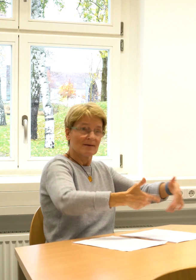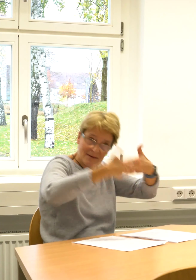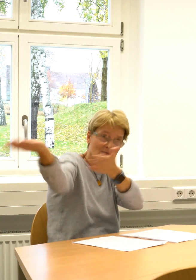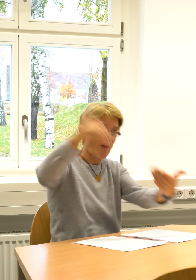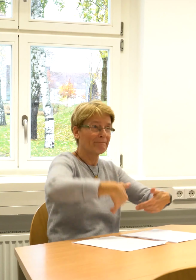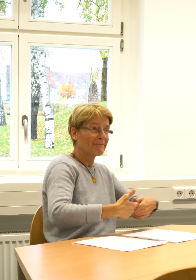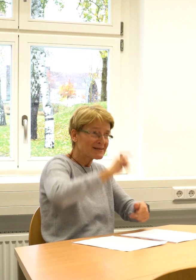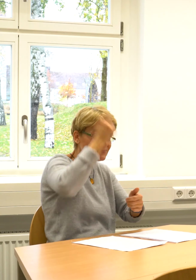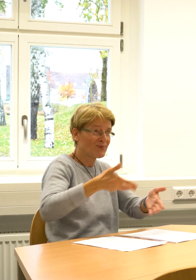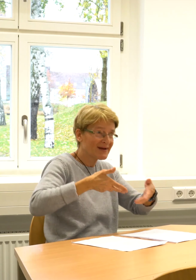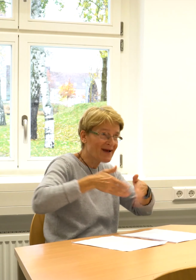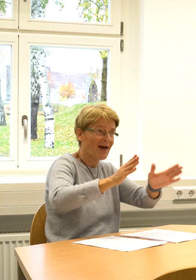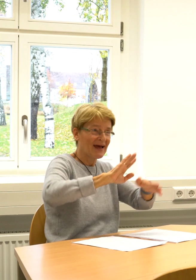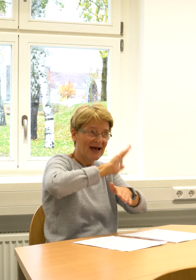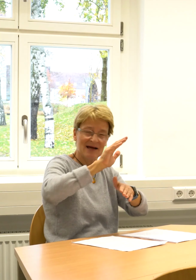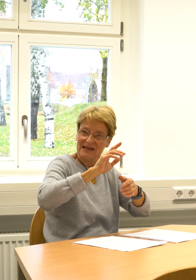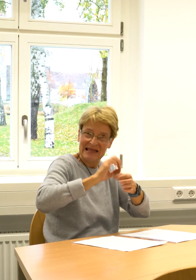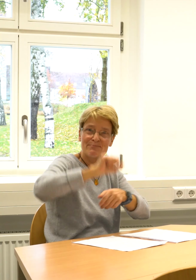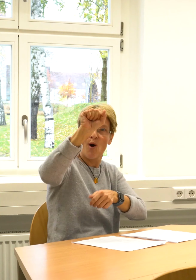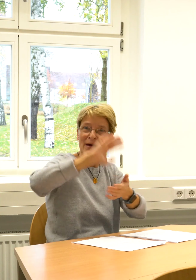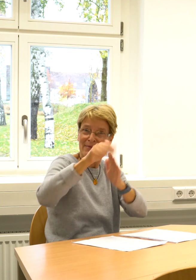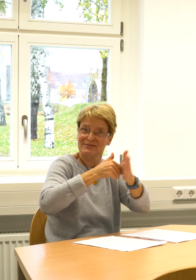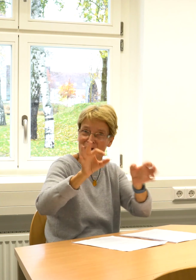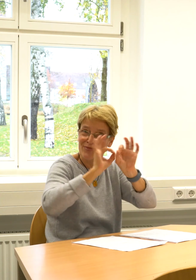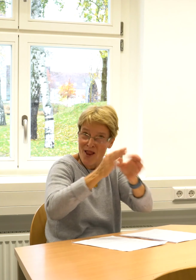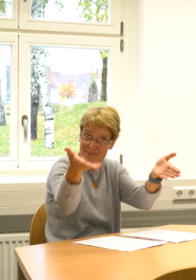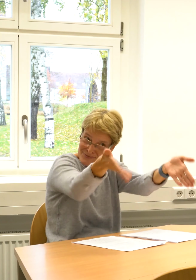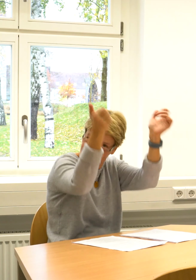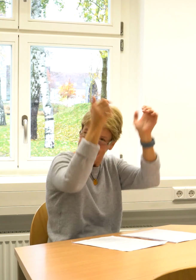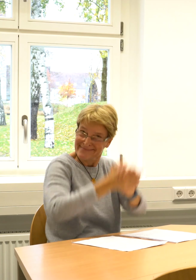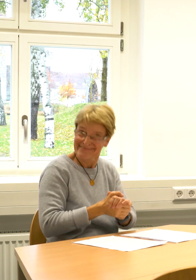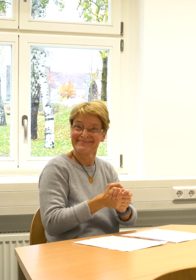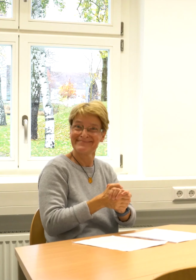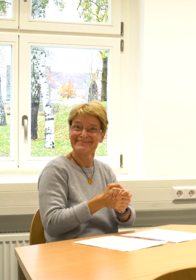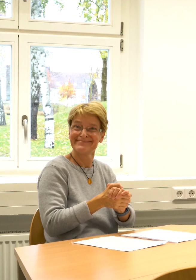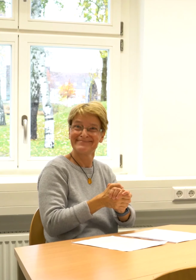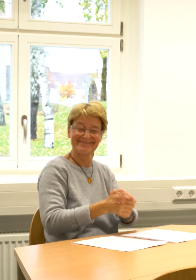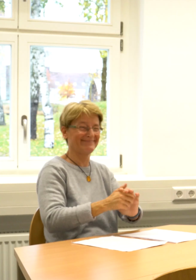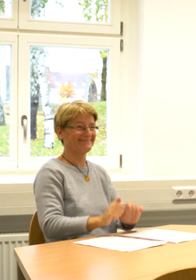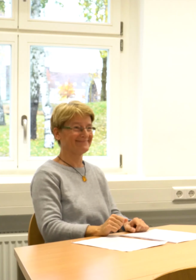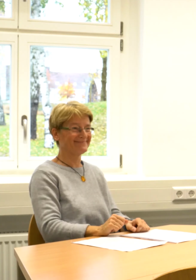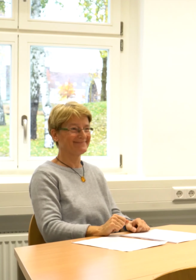auszutauschen, dann seid ihr herzlich willkommen im Diplomstudiengang Gebärdensprachdolmetschen.